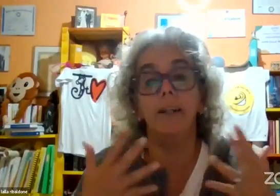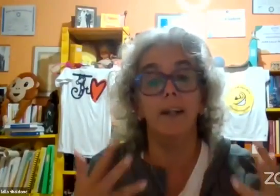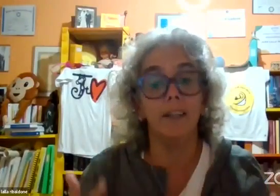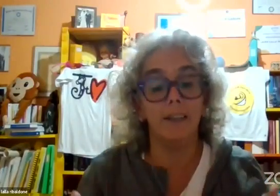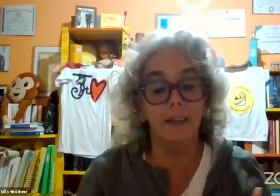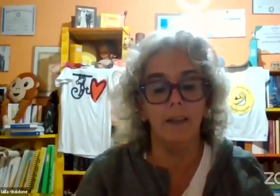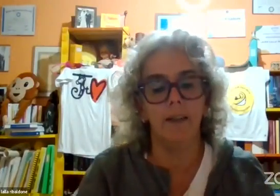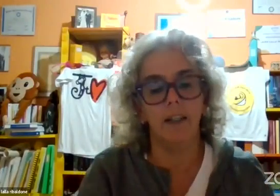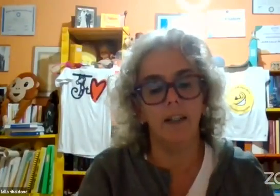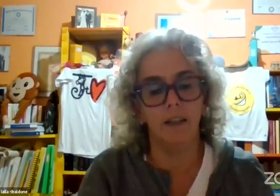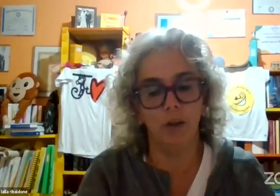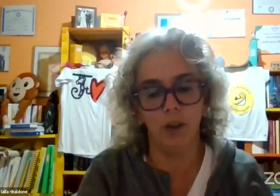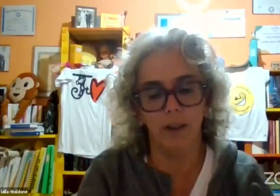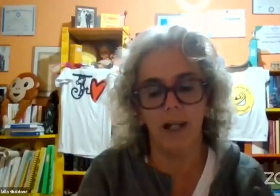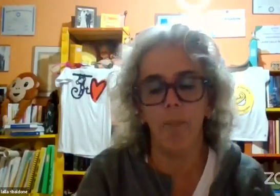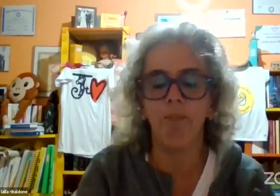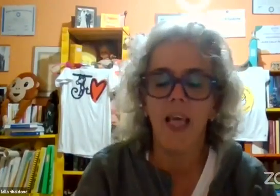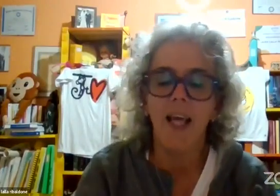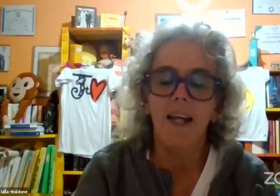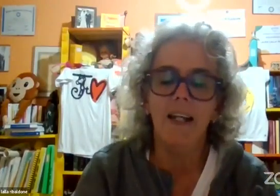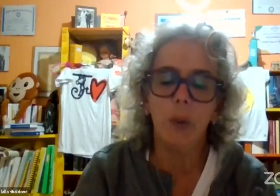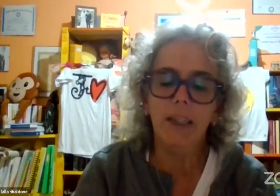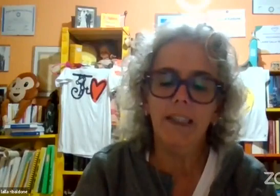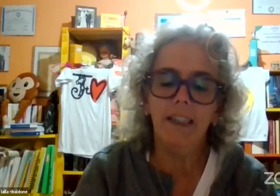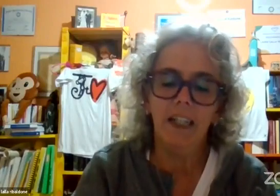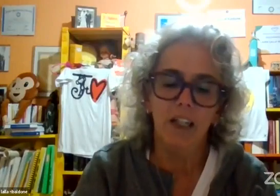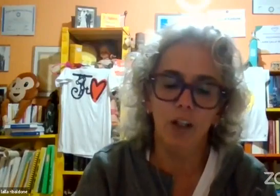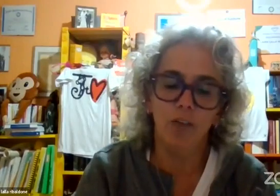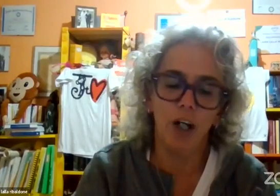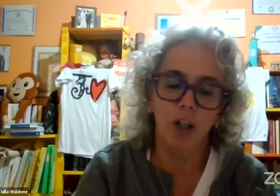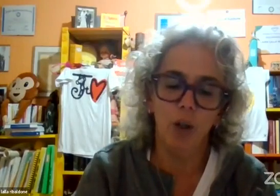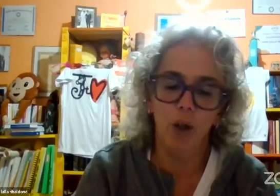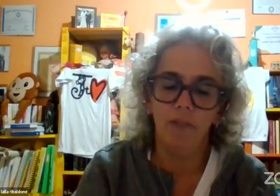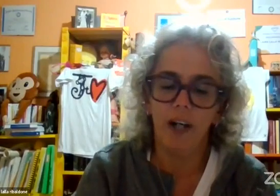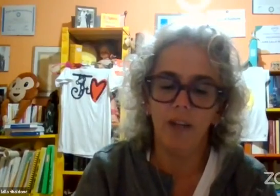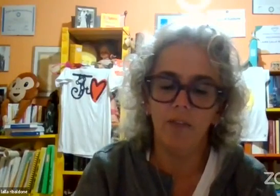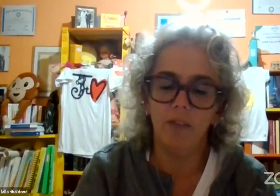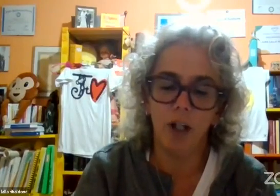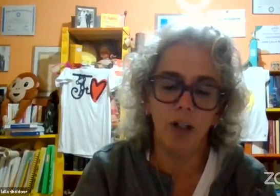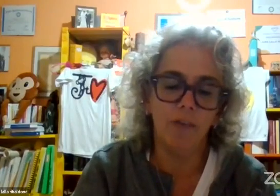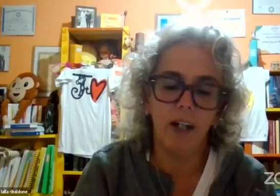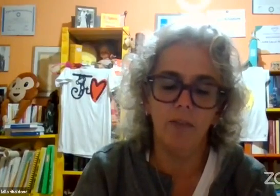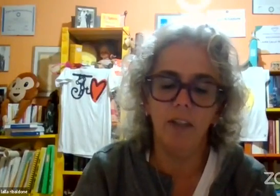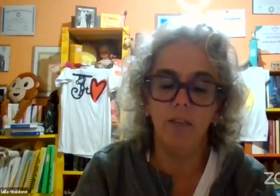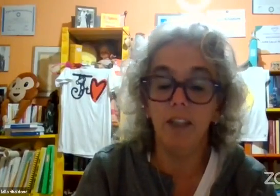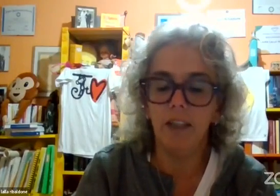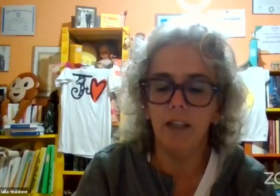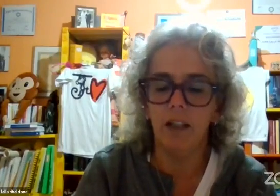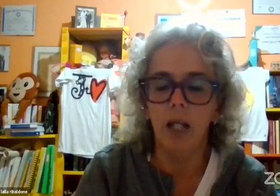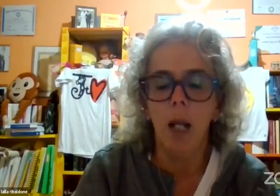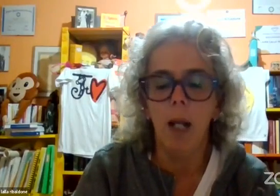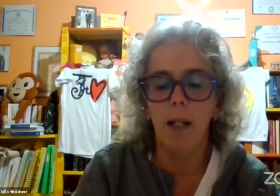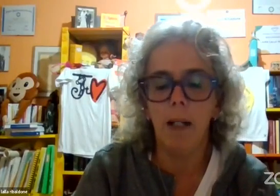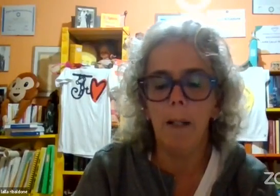nelle aziende, eccetera. E quindi io voglio farvi vedere